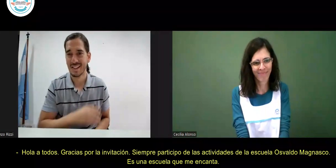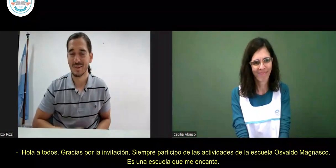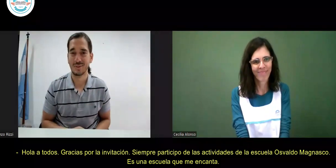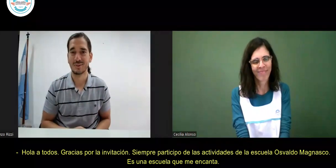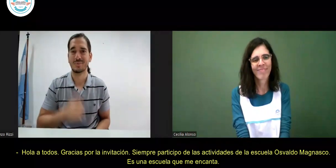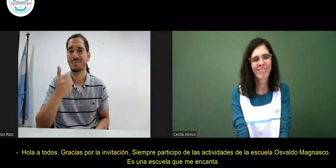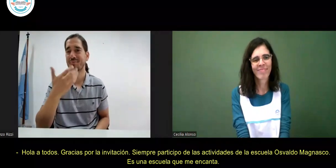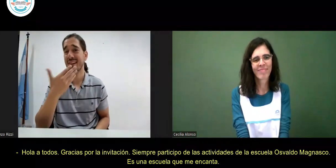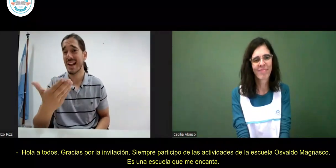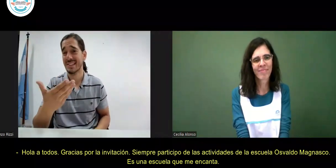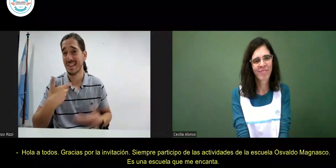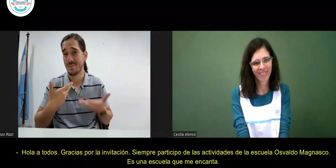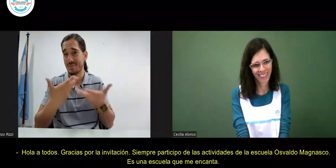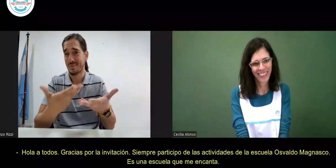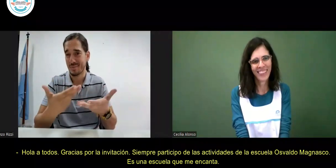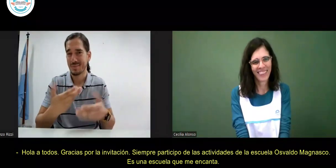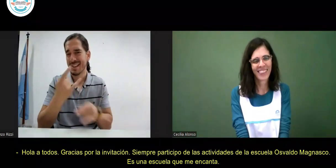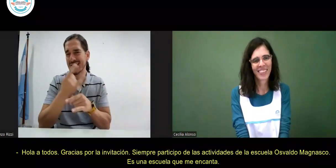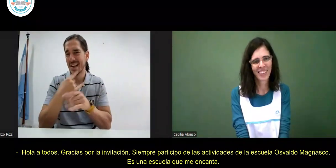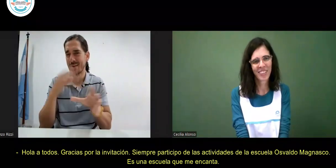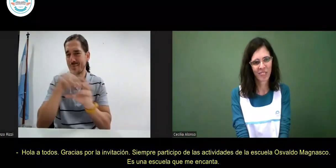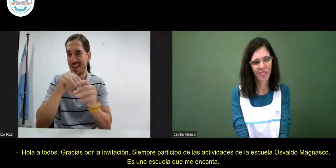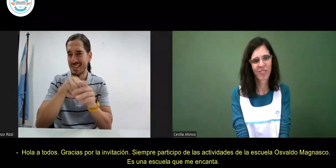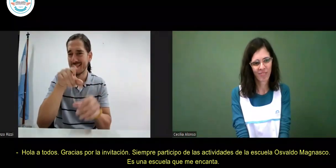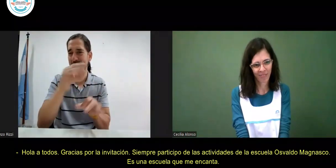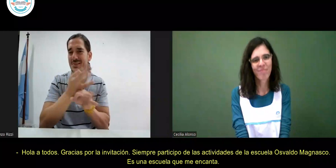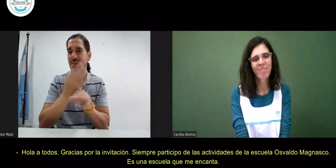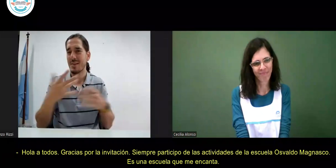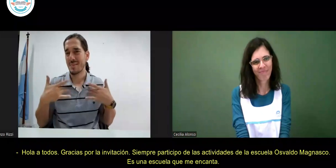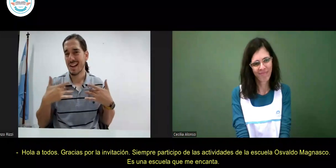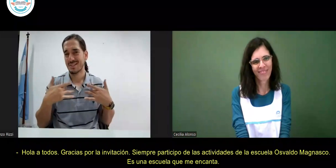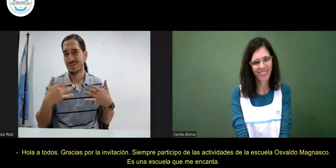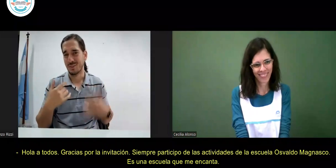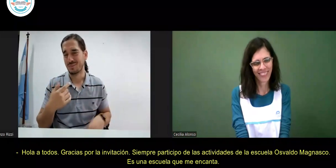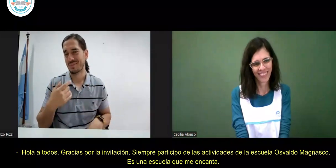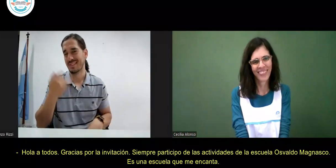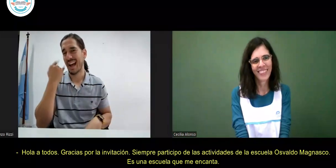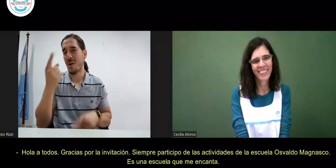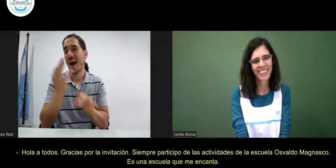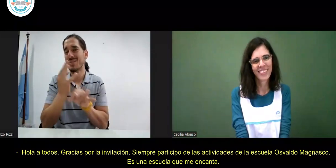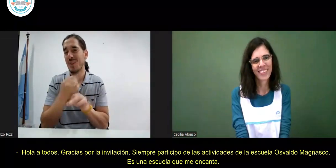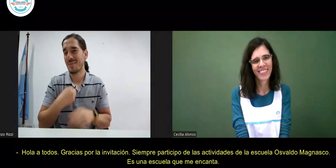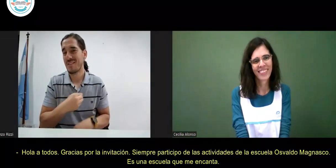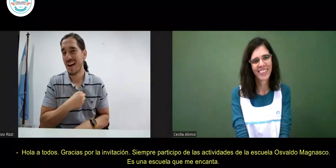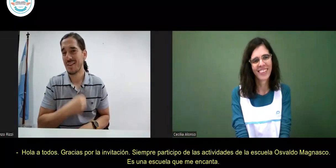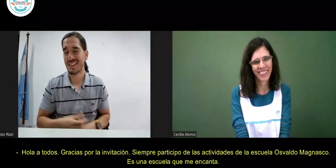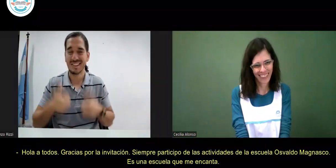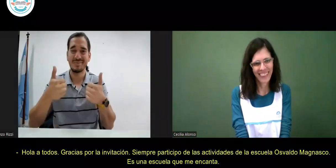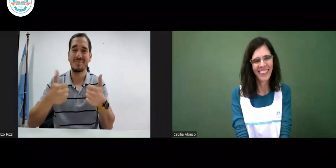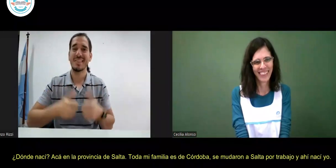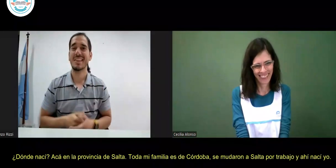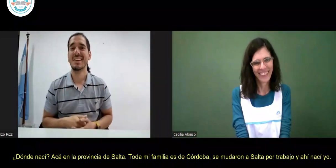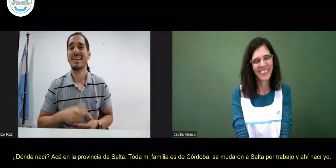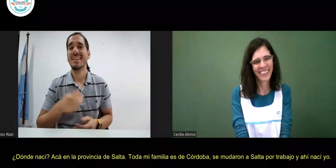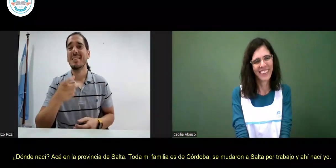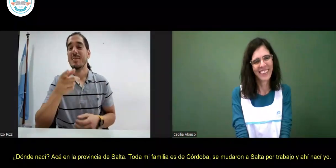Hola a todos. Gracias por la invitación. Siempre participo de las actividades de la Escuela Osvaldo Mañasco, es una escuela que